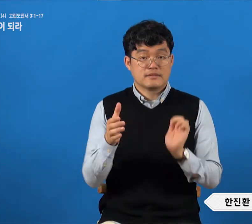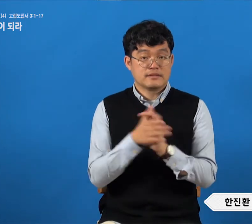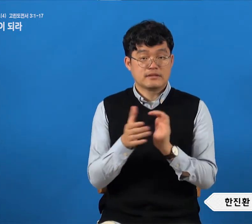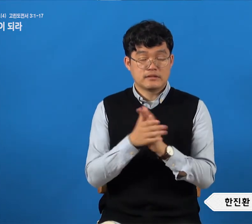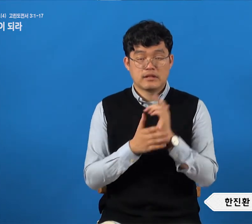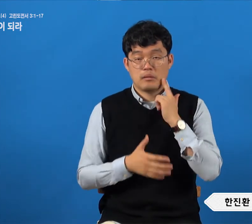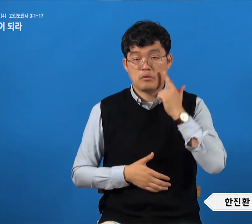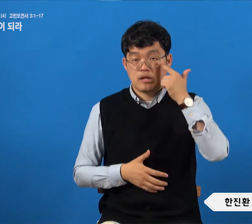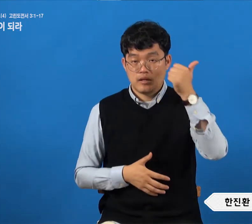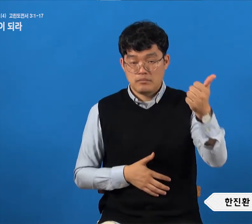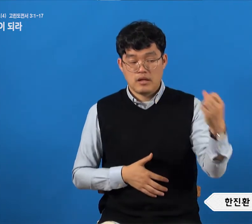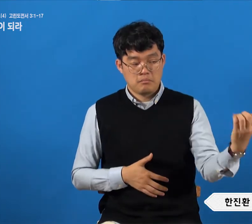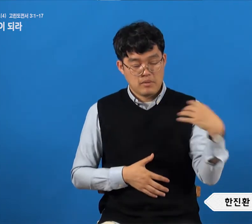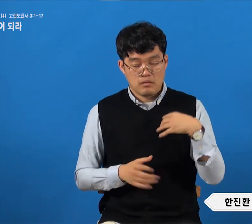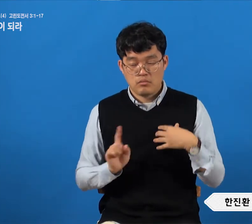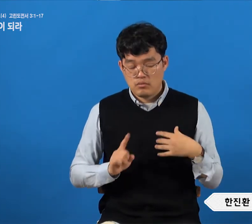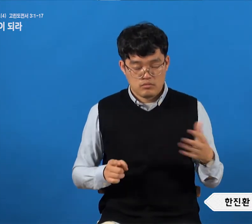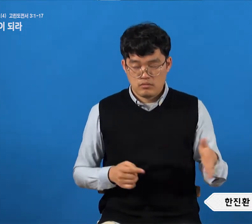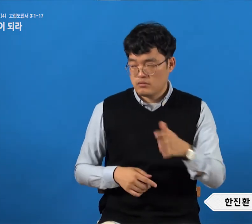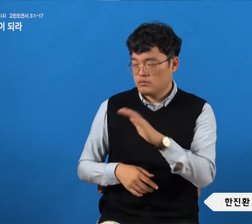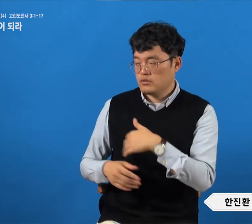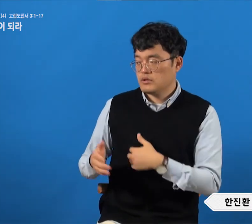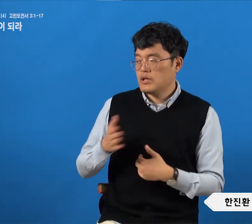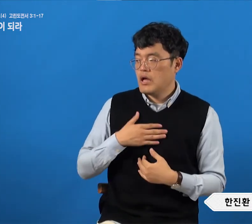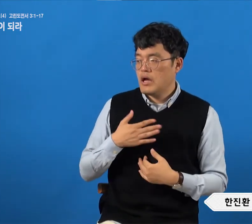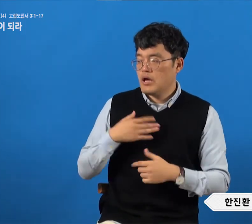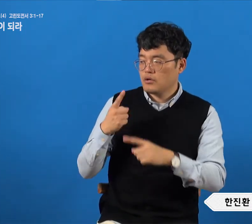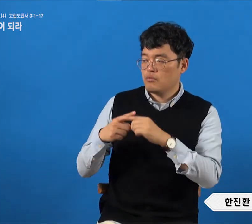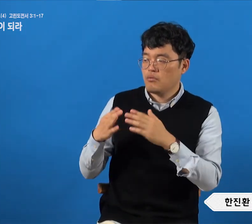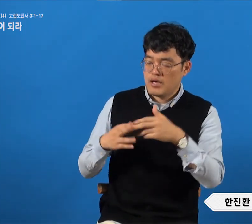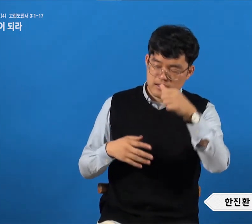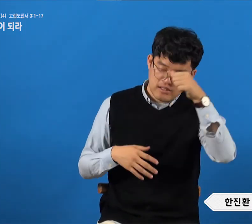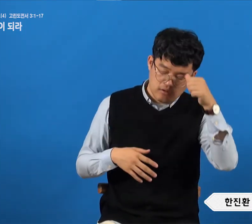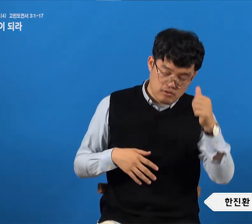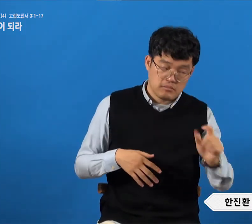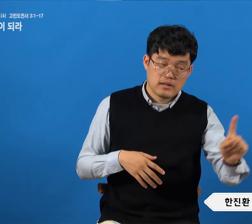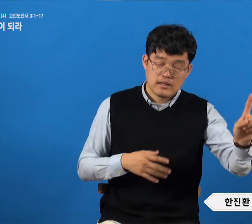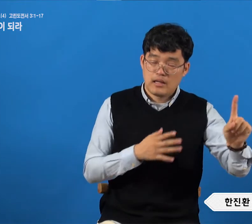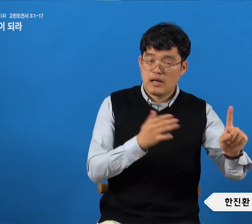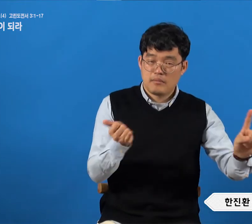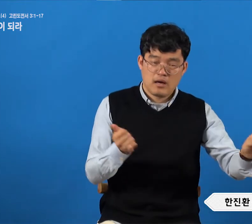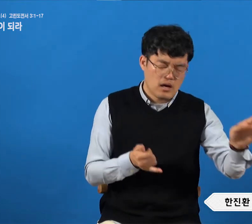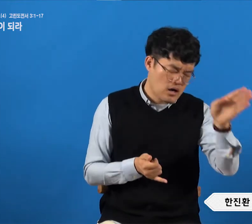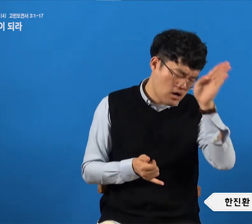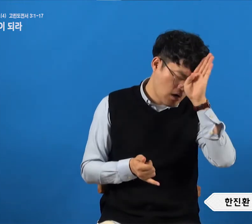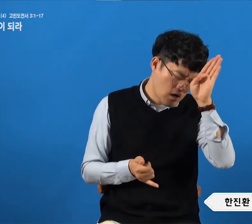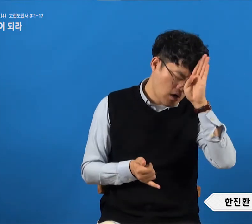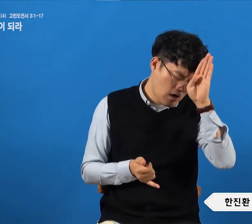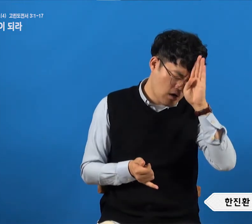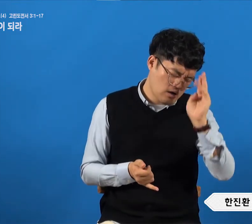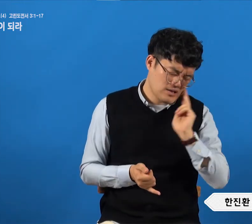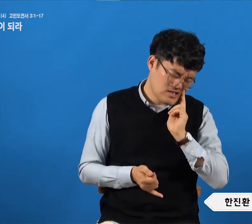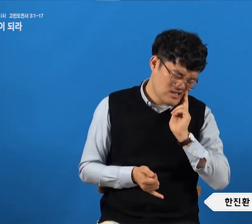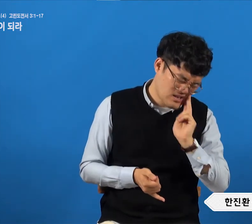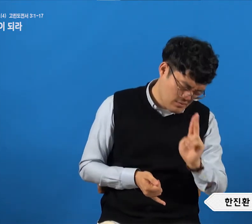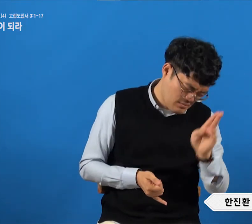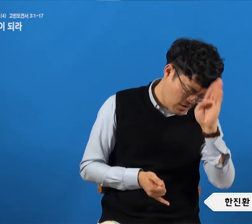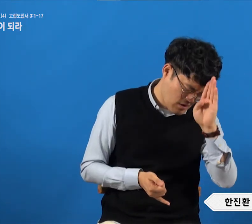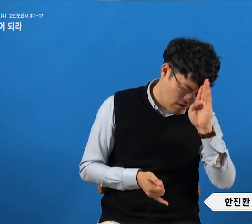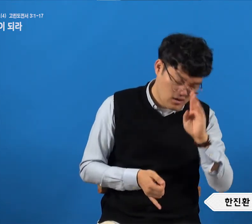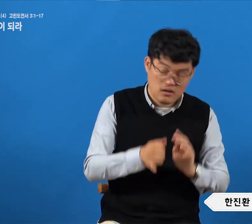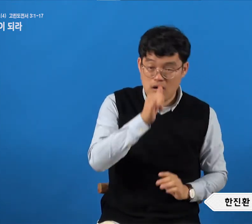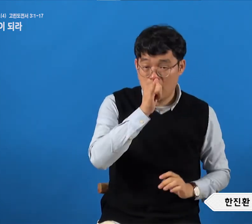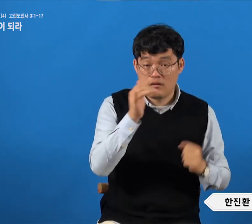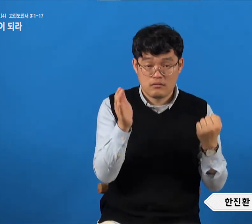제 친구 목사님이 해준 얘기인데 자기 교회의 장로님 한 분이 위중한 병을 앓게